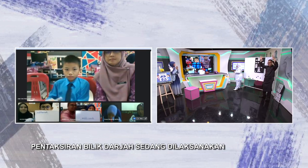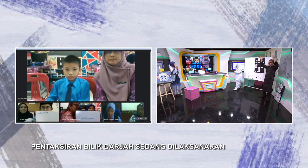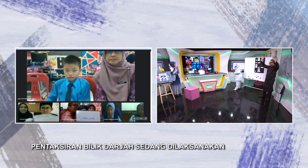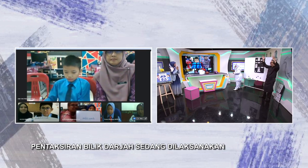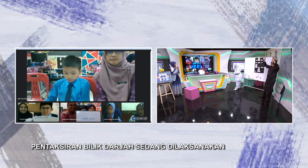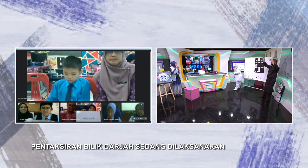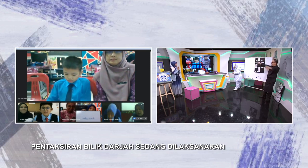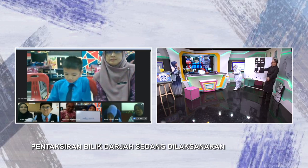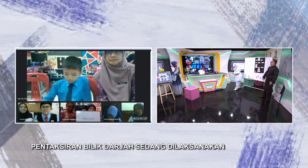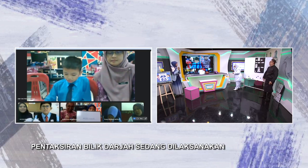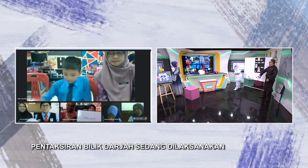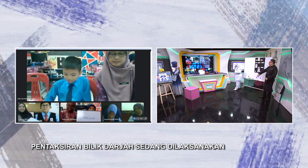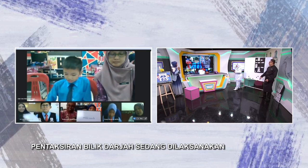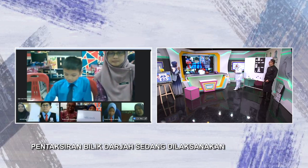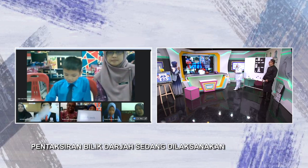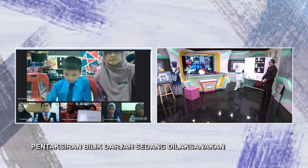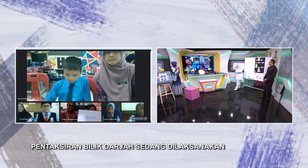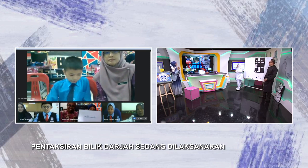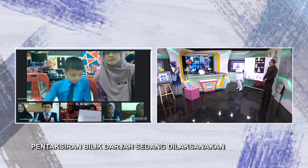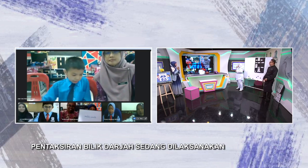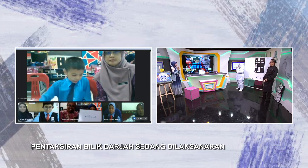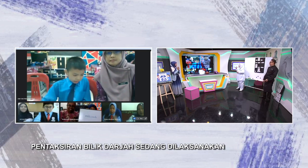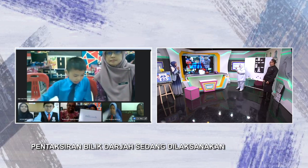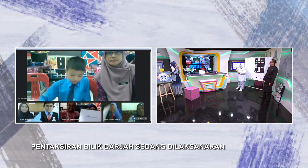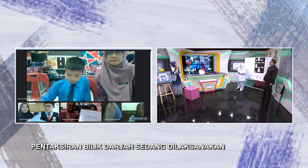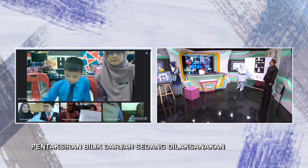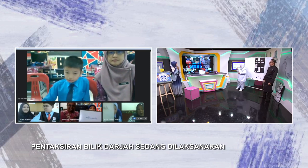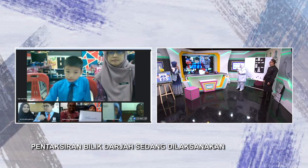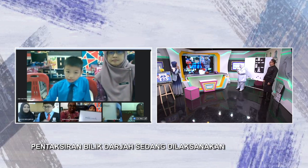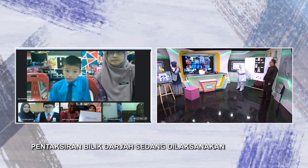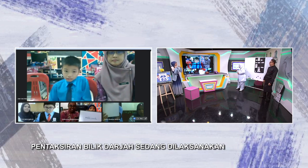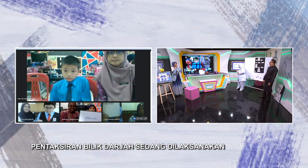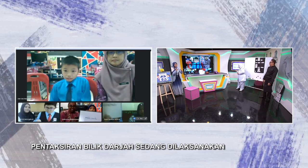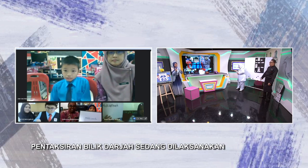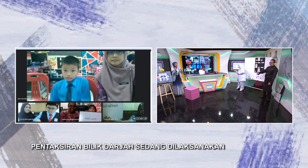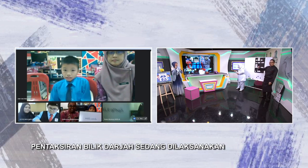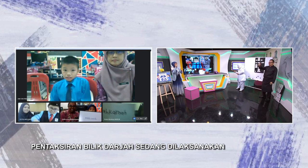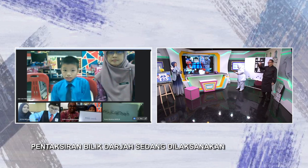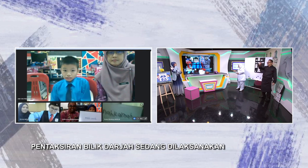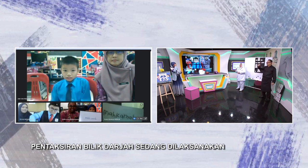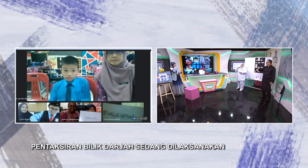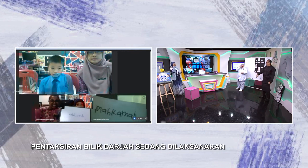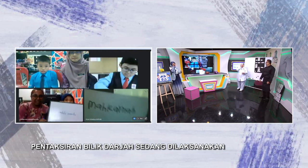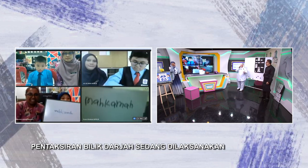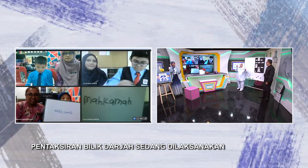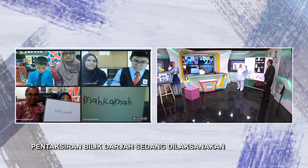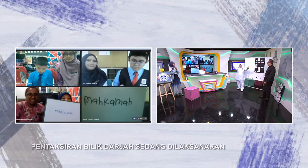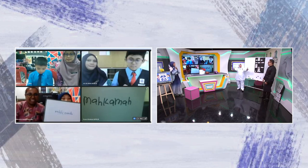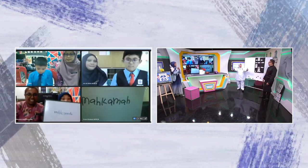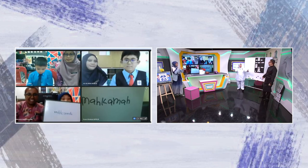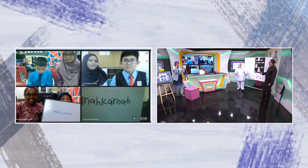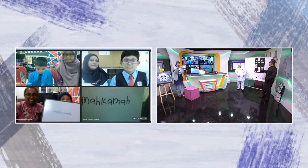Tanya. Anis betul. Rumah betul. Halisha punya mana? Halisha pun betul. Betul. Tanya.